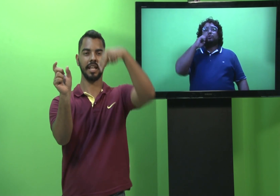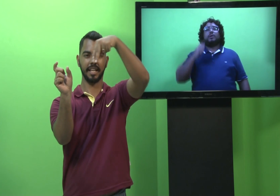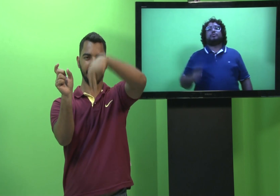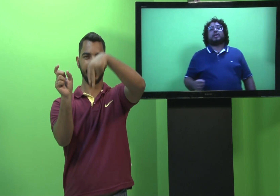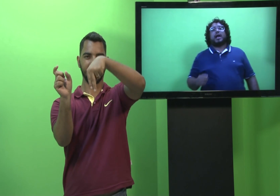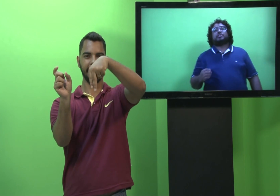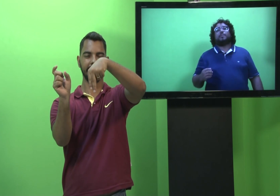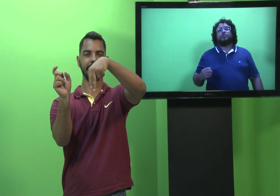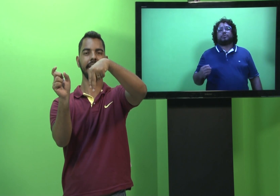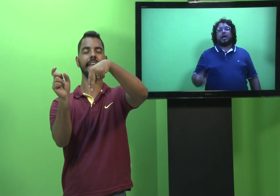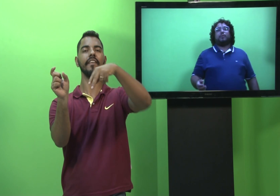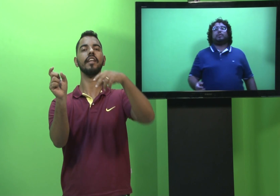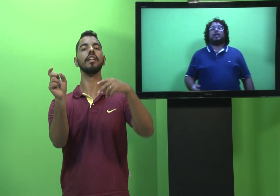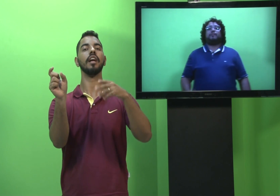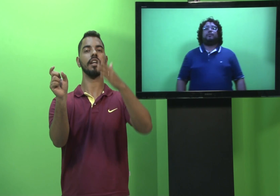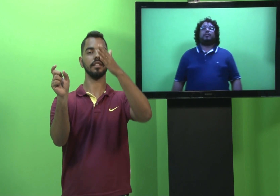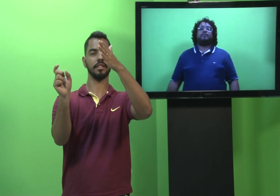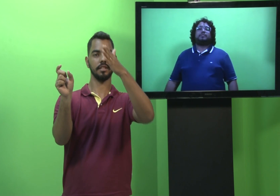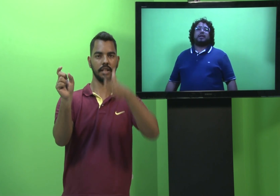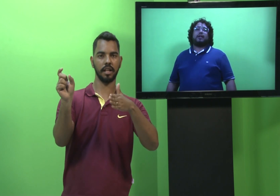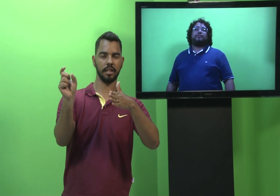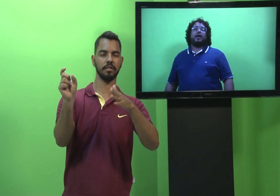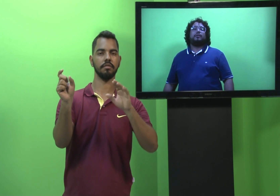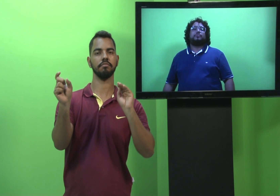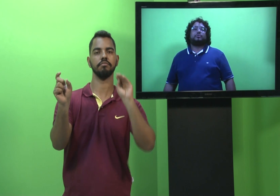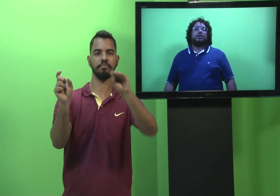Os números de caixa postal e telefone devem ser grafados